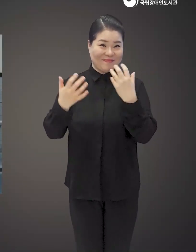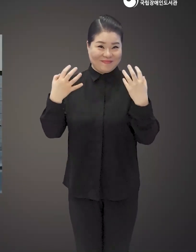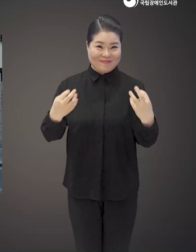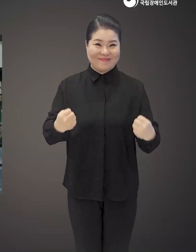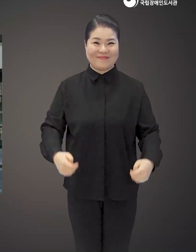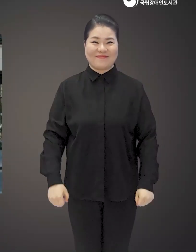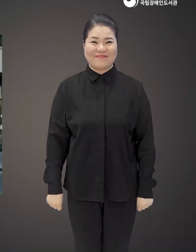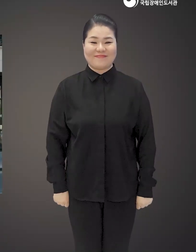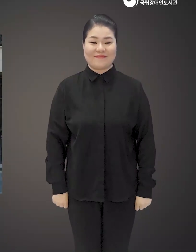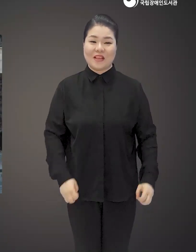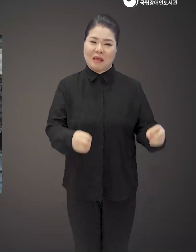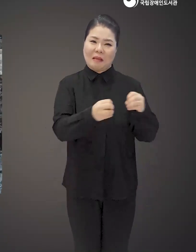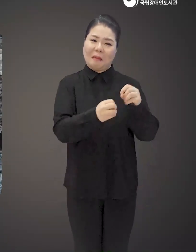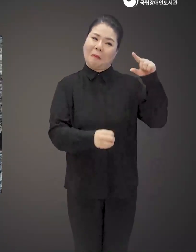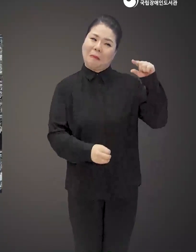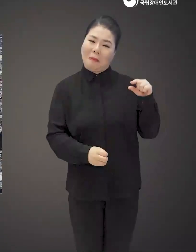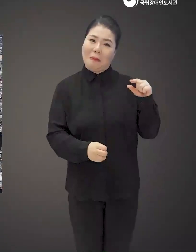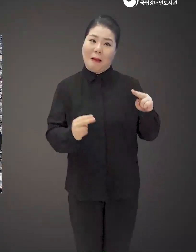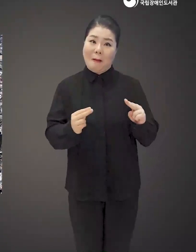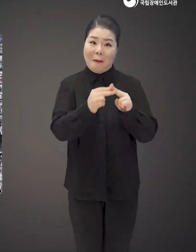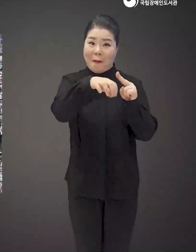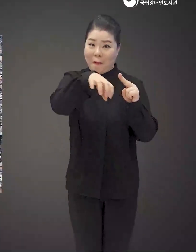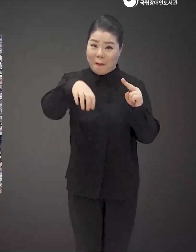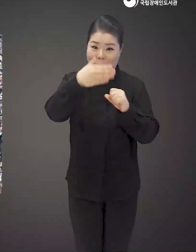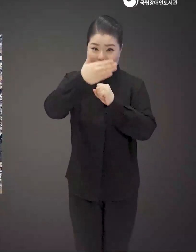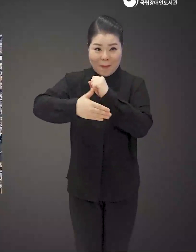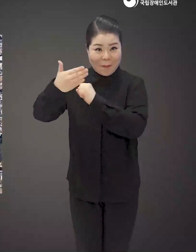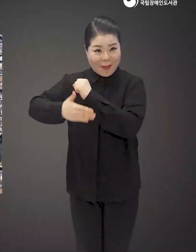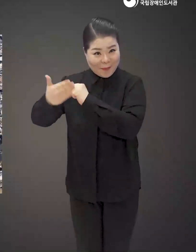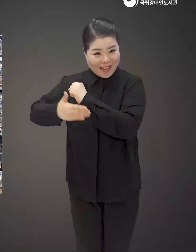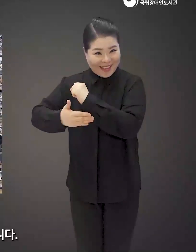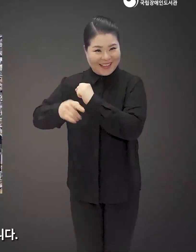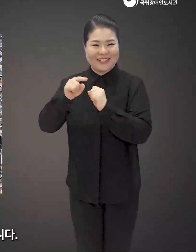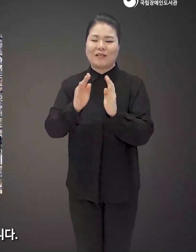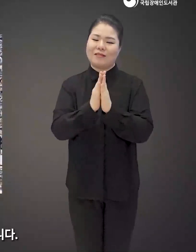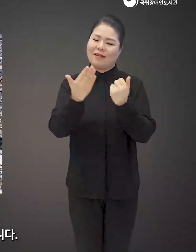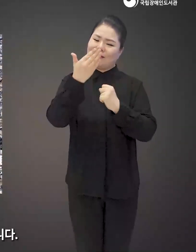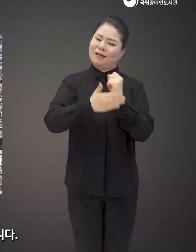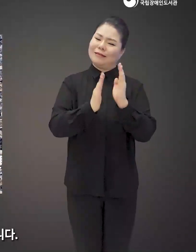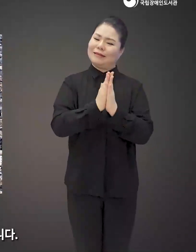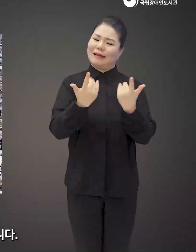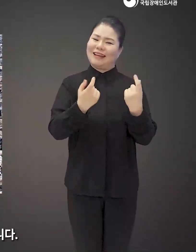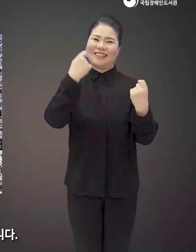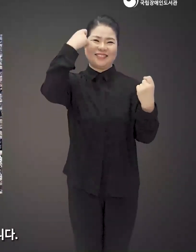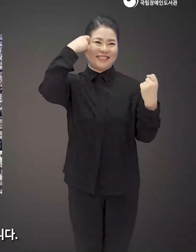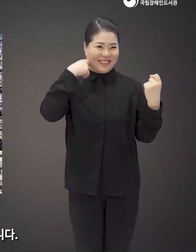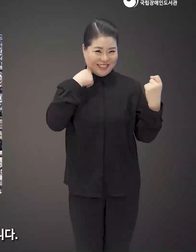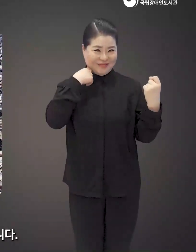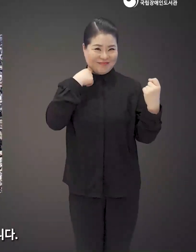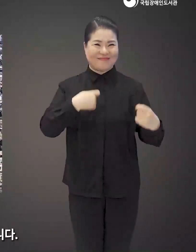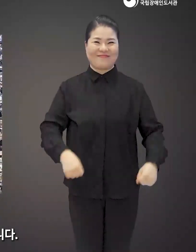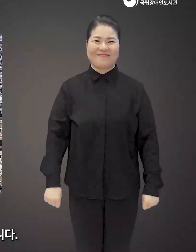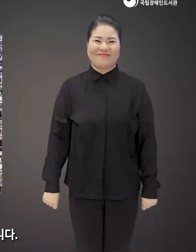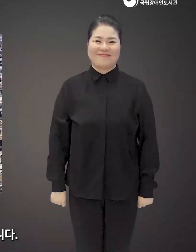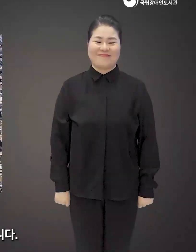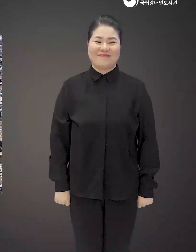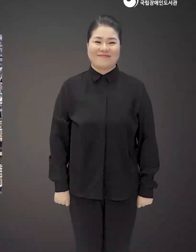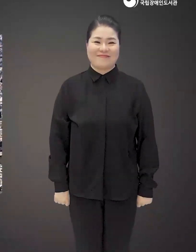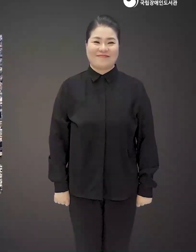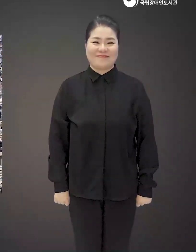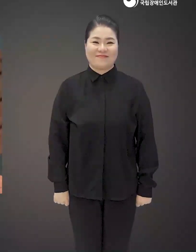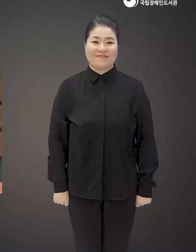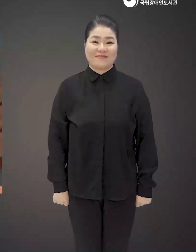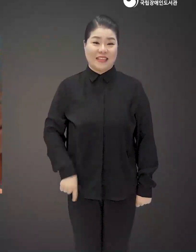가득하거든요. 글보다 훨씬 많은 파리 곳곳의 사진들은 마치 이 책이 사진집이 아닐까 하는 생각이 들기도